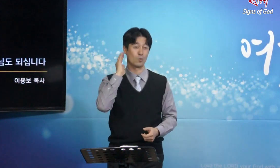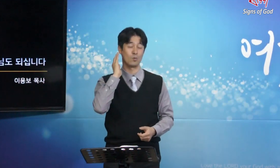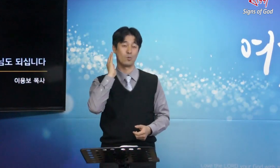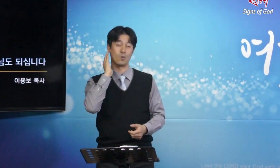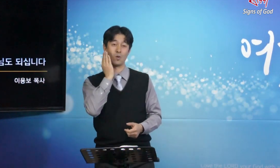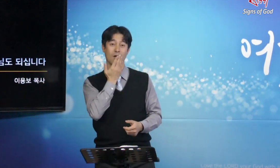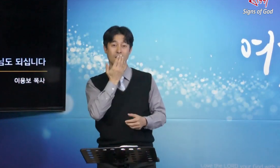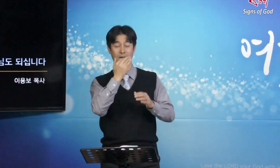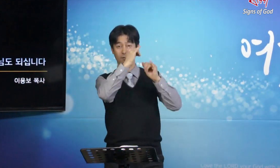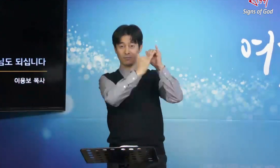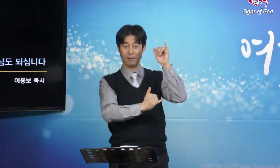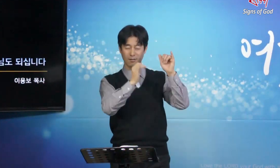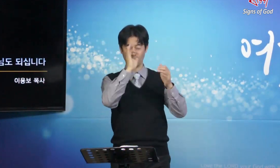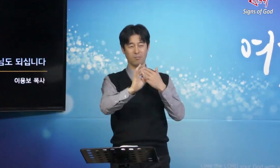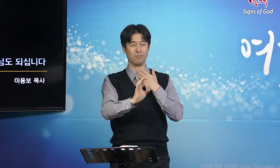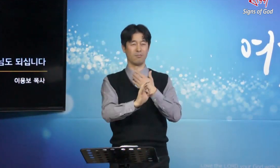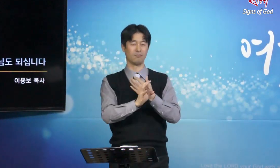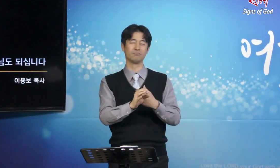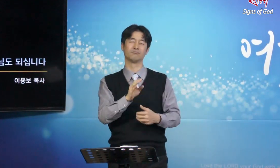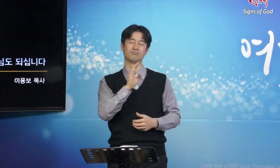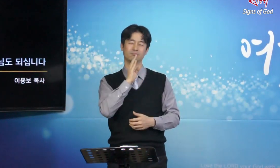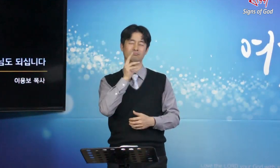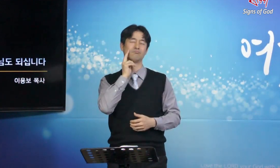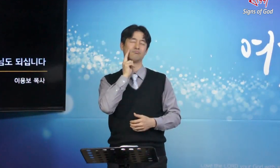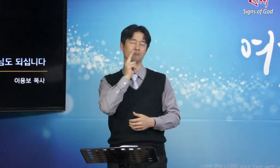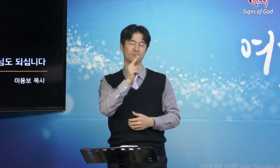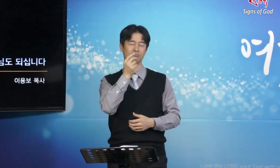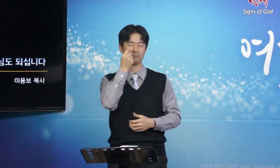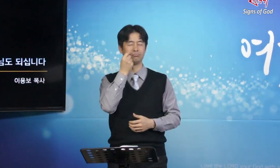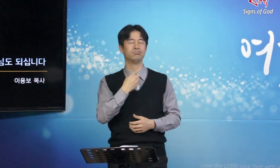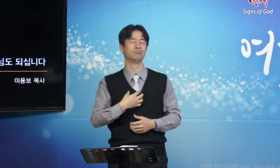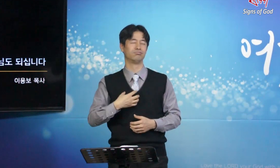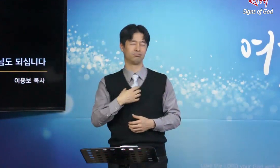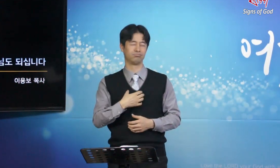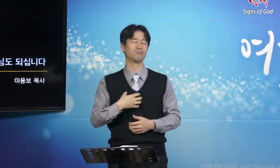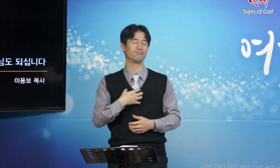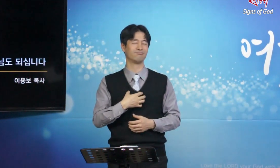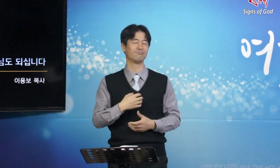사실 예전에 농인의 역사를 보면 정말 비참하고 불쌍하고